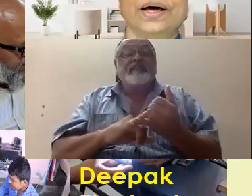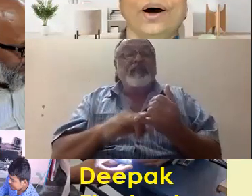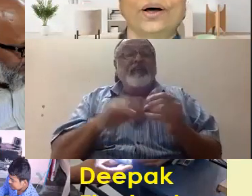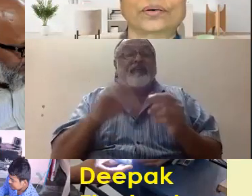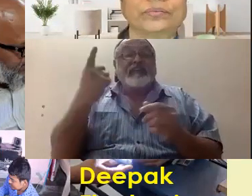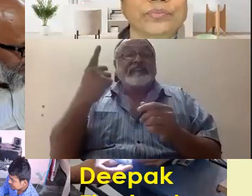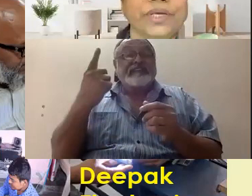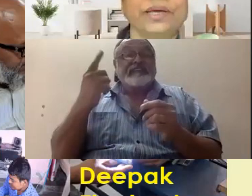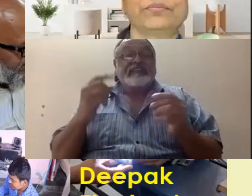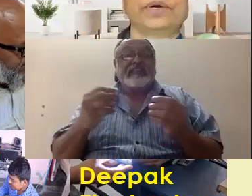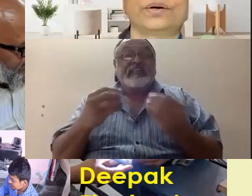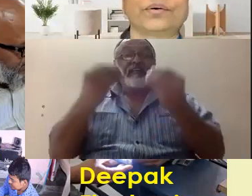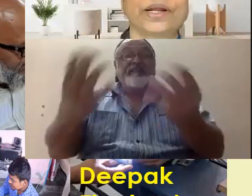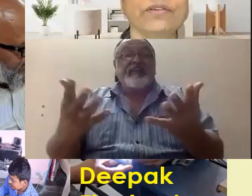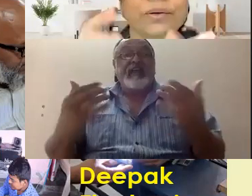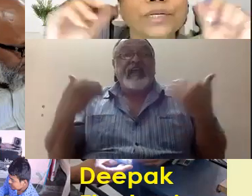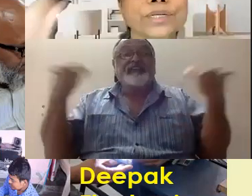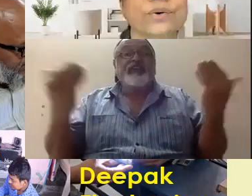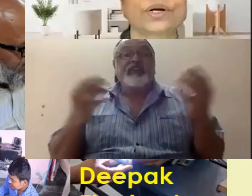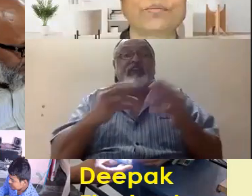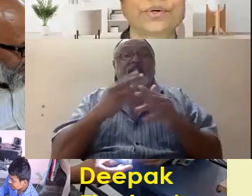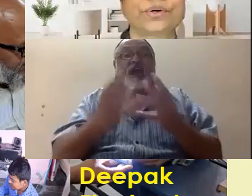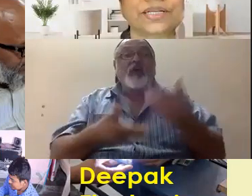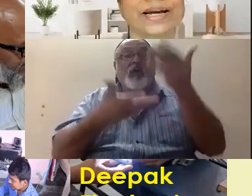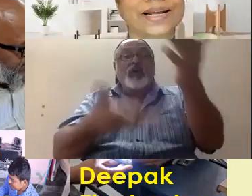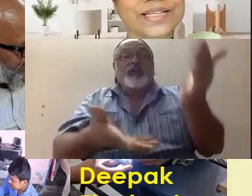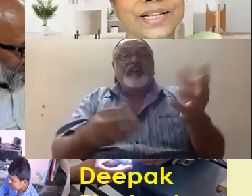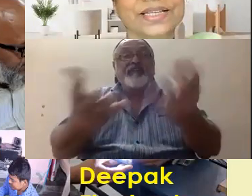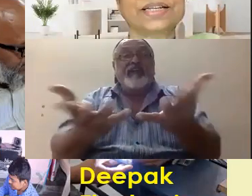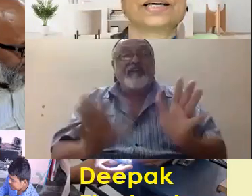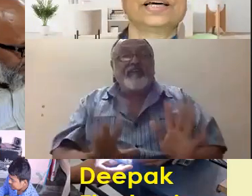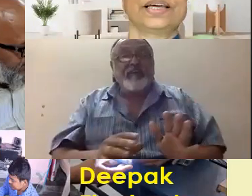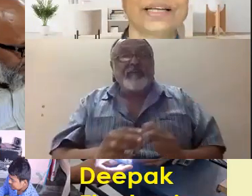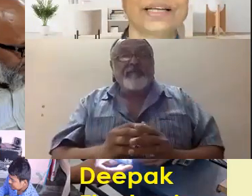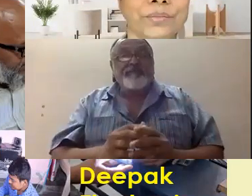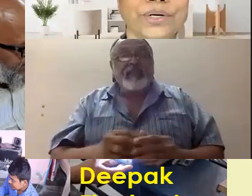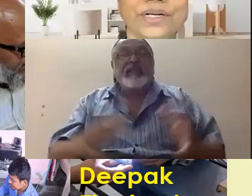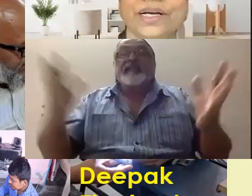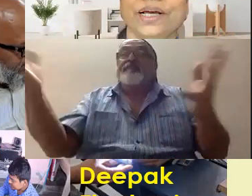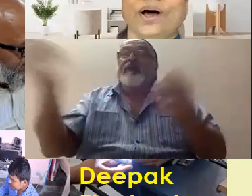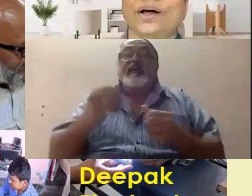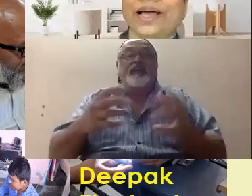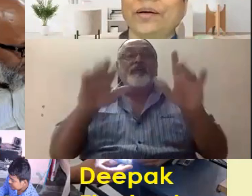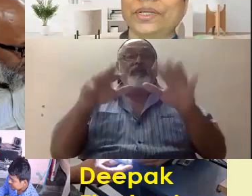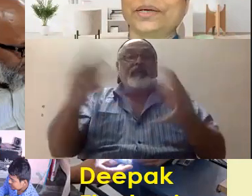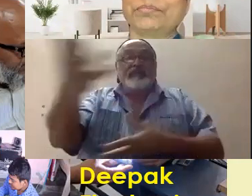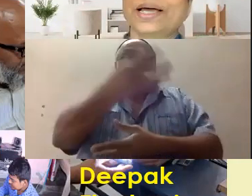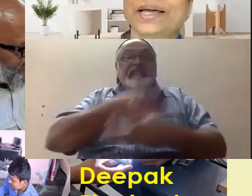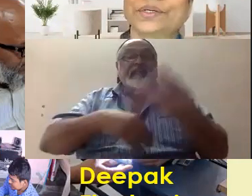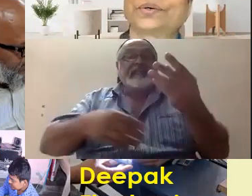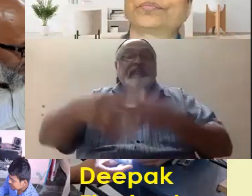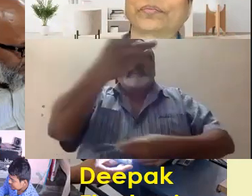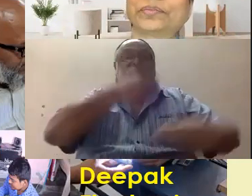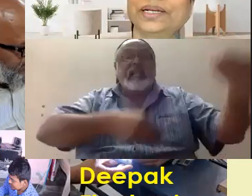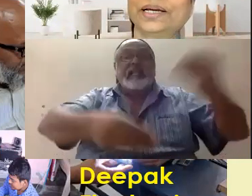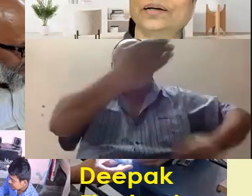में और ही यू नो रीफर्बिशेस ओल्ड कंप्यूटर्स एंड रीसेल्स इट इन द कम्युनिटी. और यहाँ पे दीपक हैं